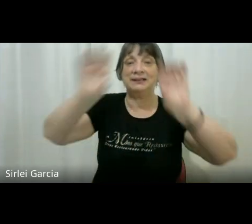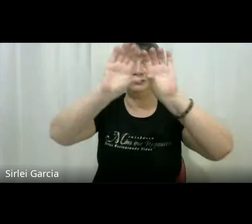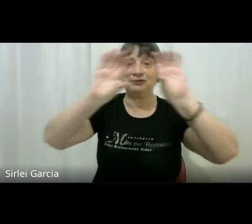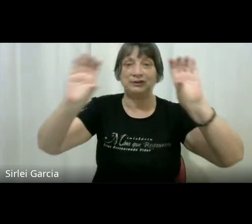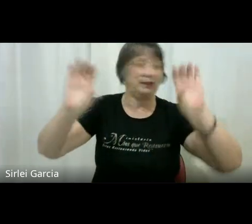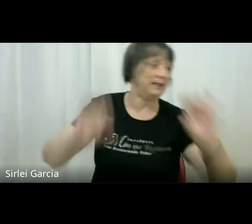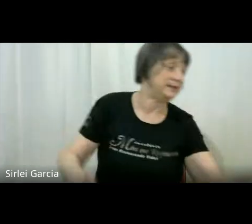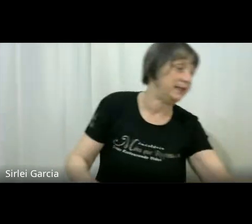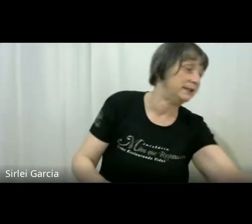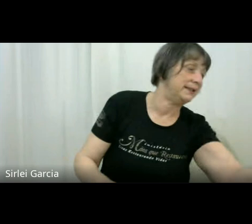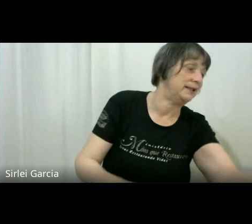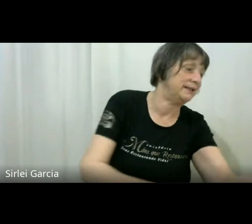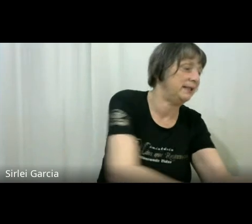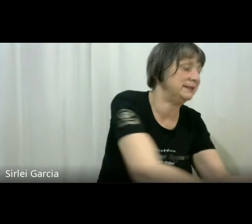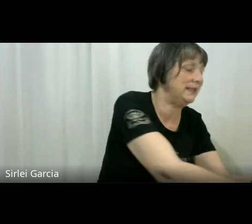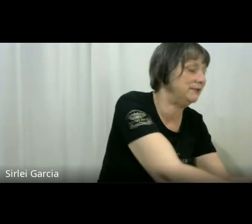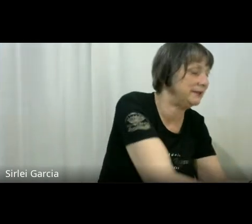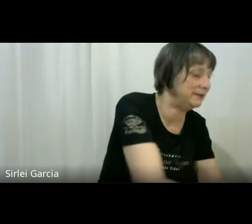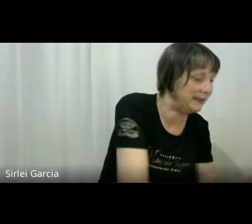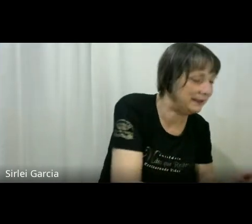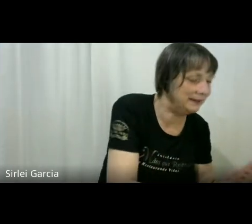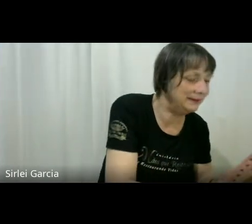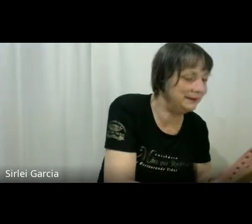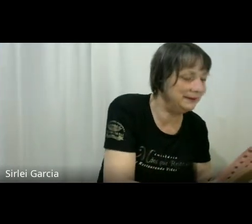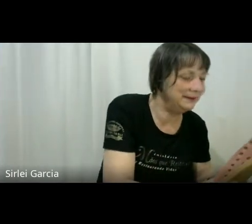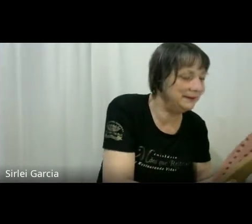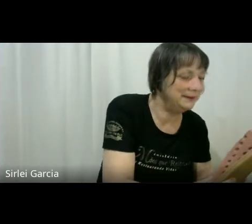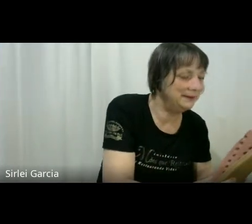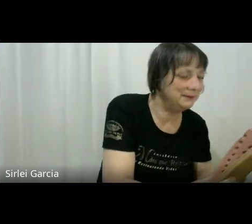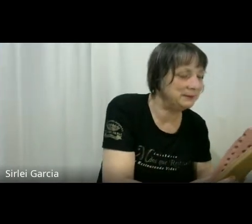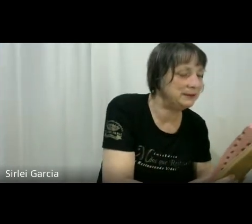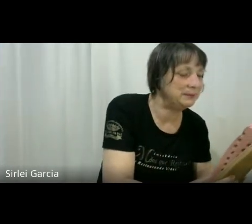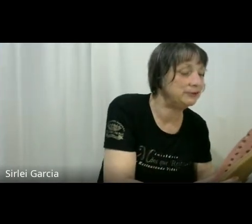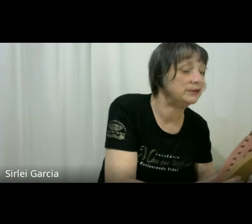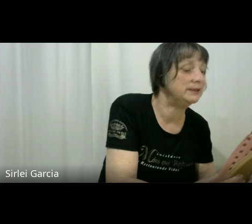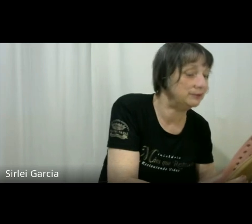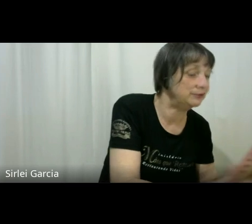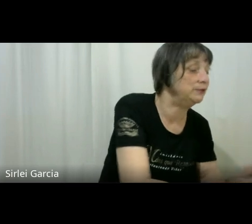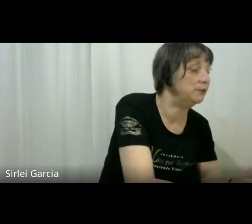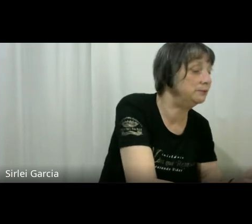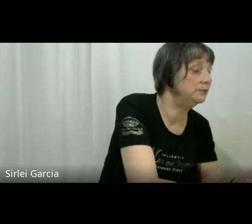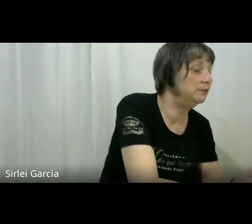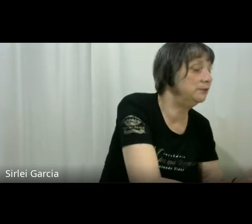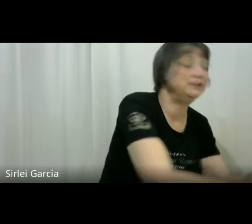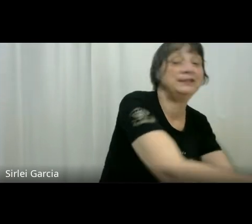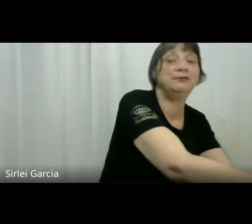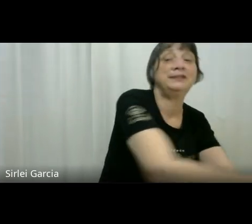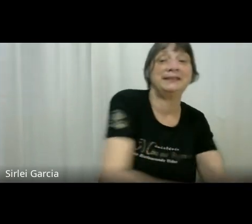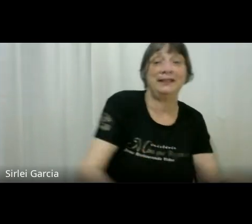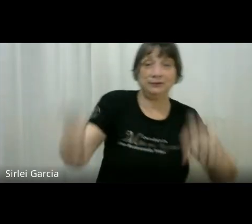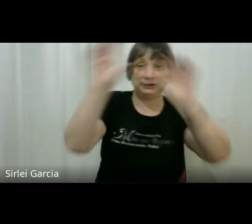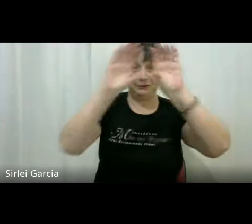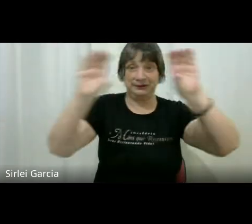terra e o céu. É terra e céu ou céu e terra? No princípio, Deus criou